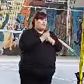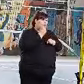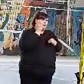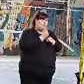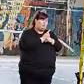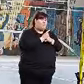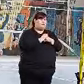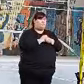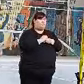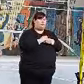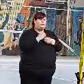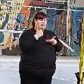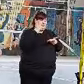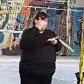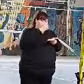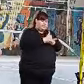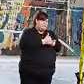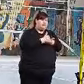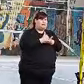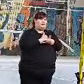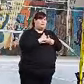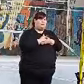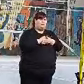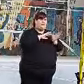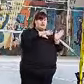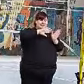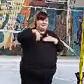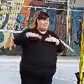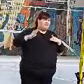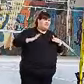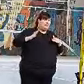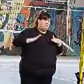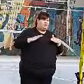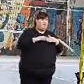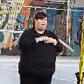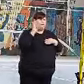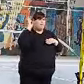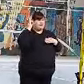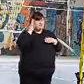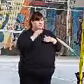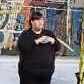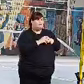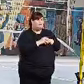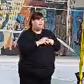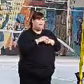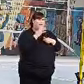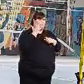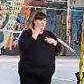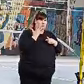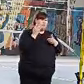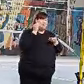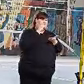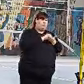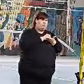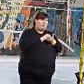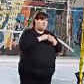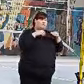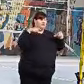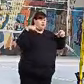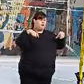que estar y ayudarla a perder el sistema. Que sepa que somos 5 más en una cancha para acompañarla en ese momento.